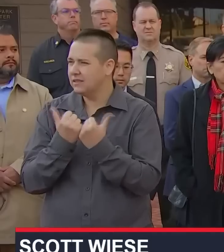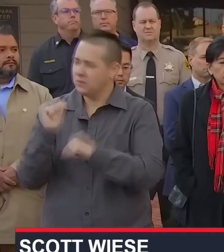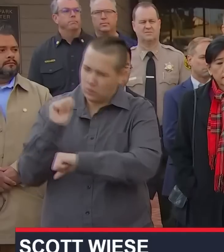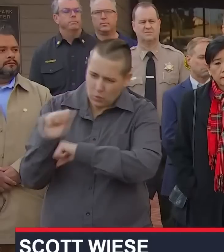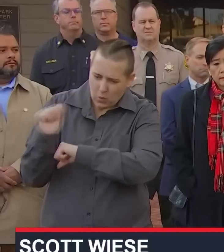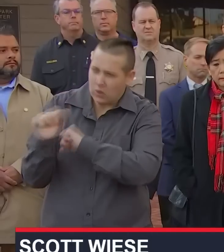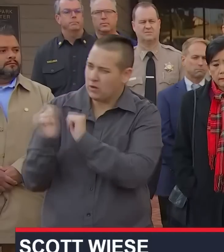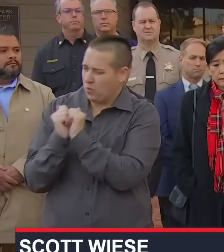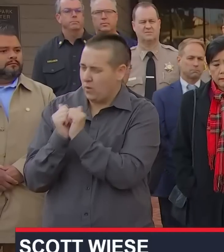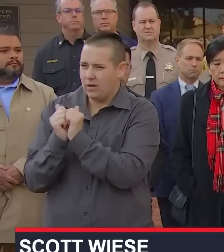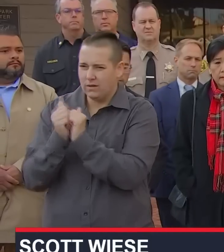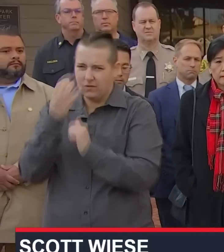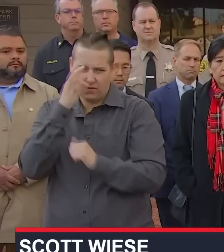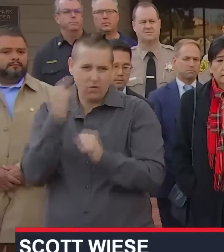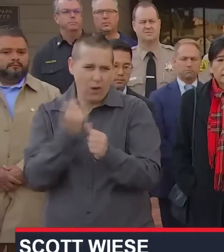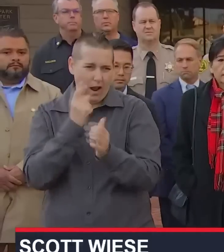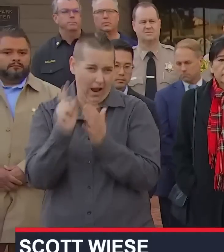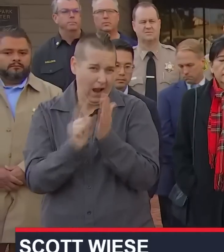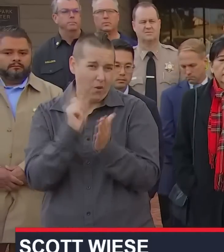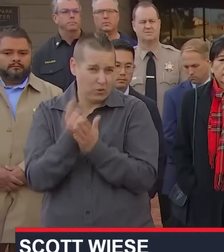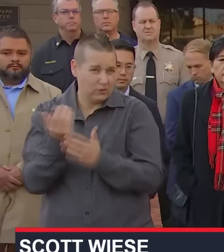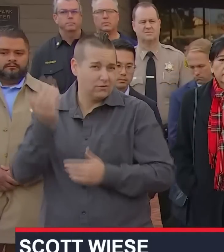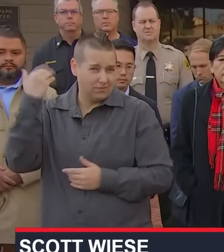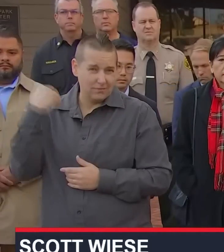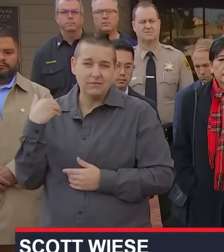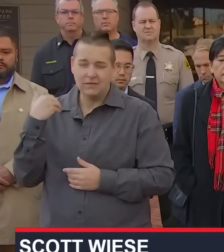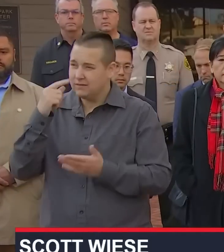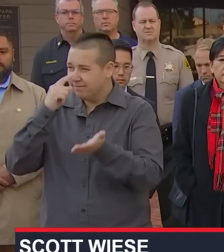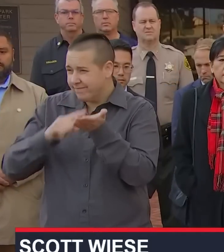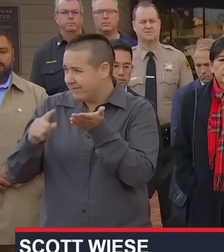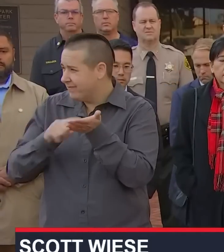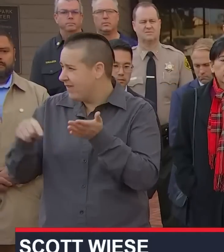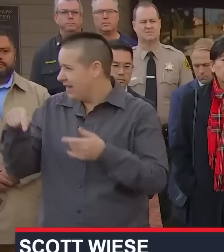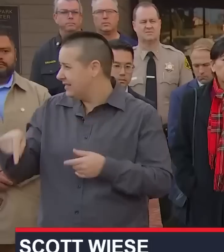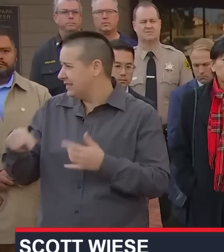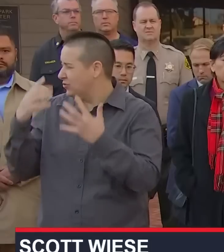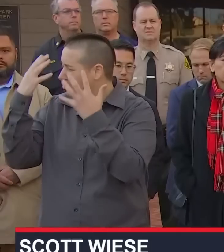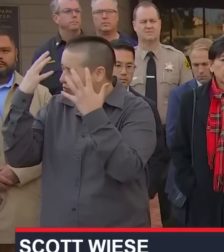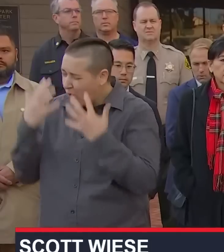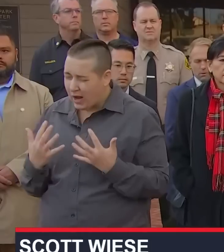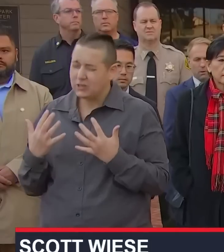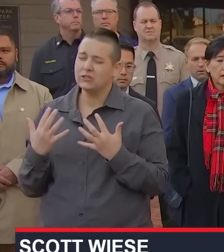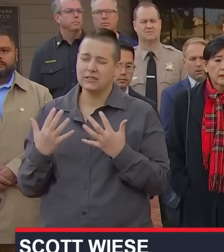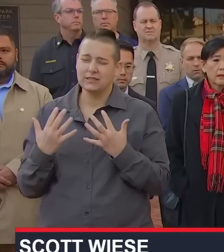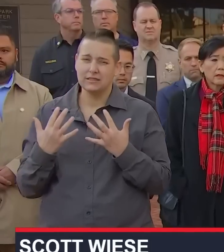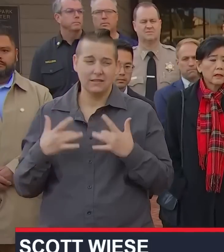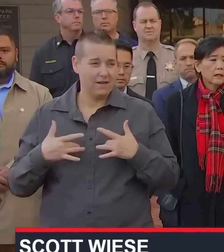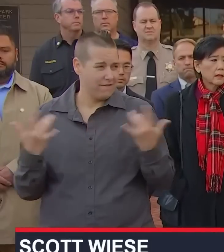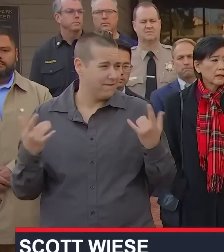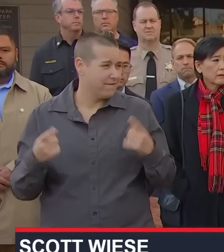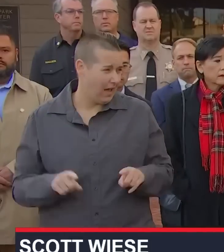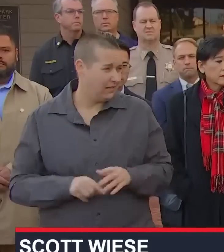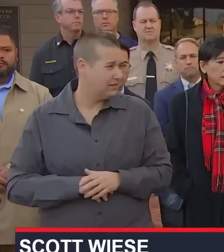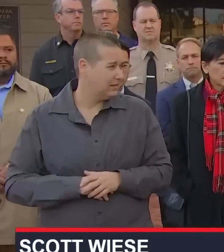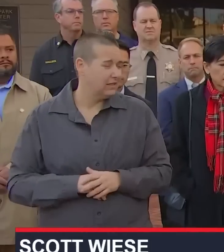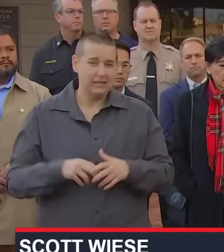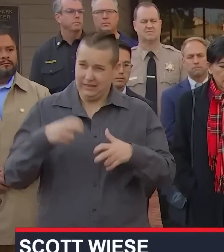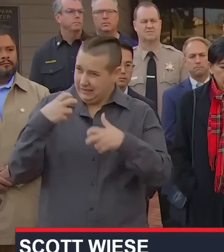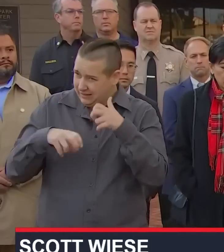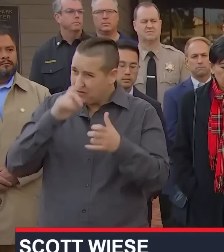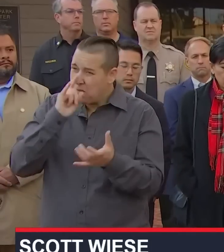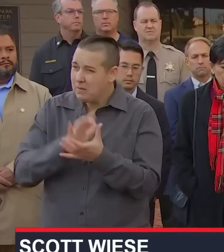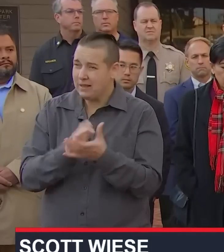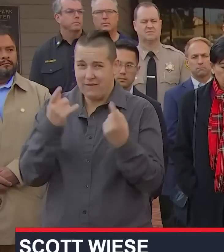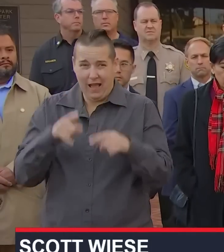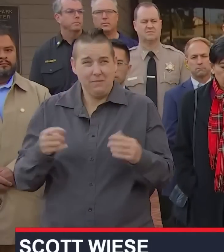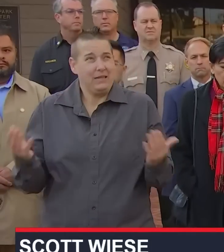y los demás organismos que han estado trabajando con nosotros para investigar este